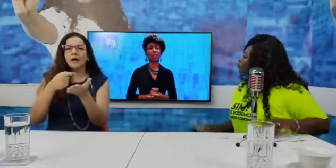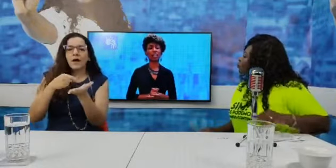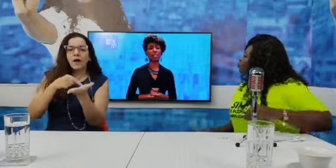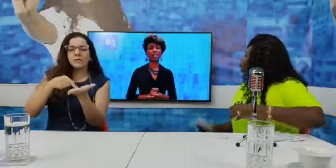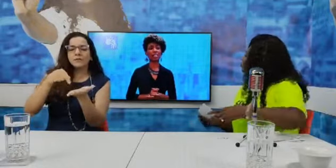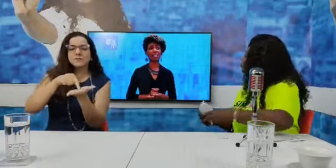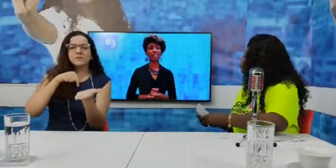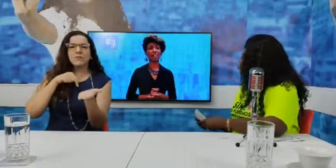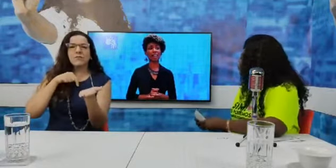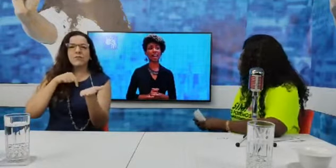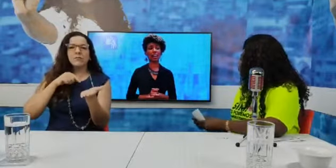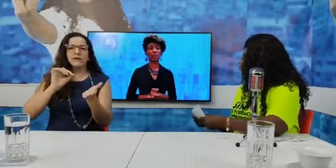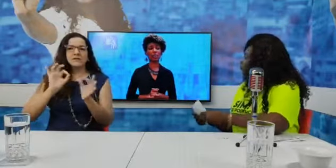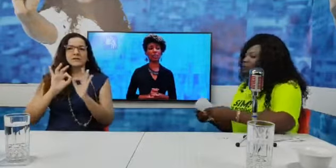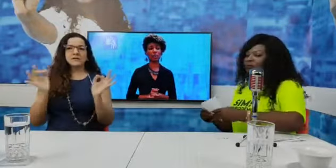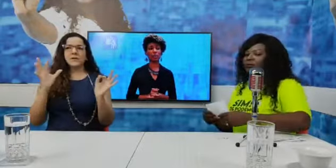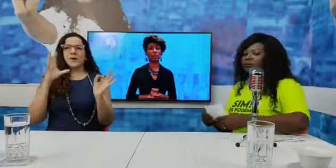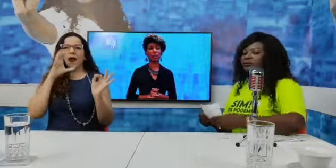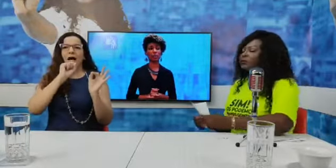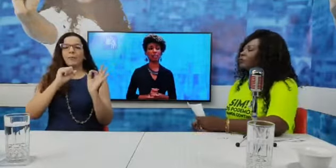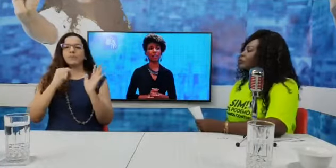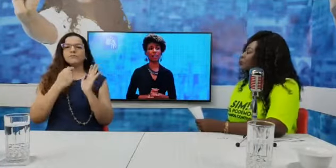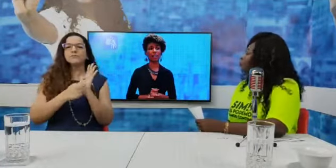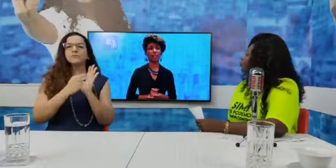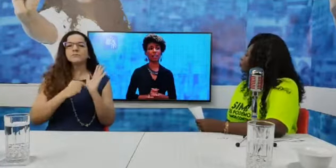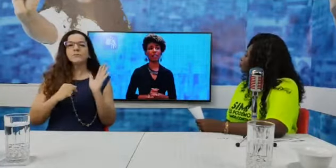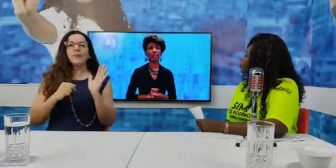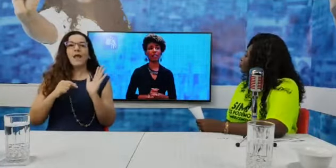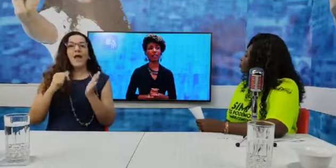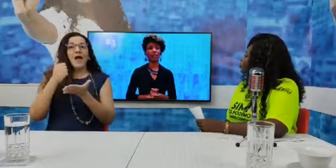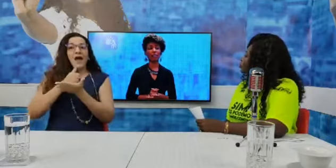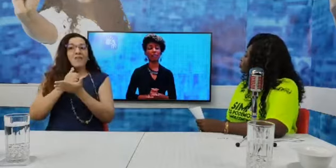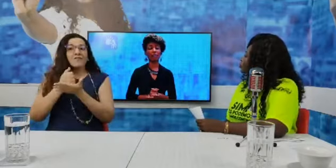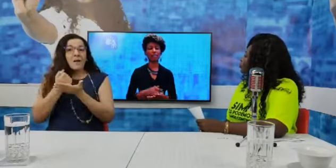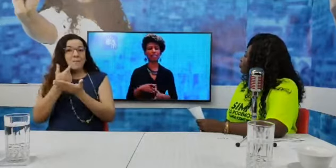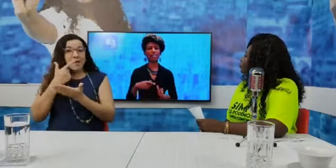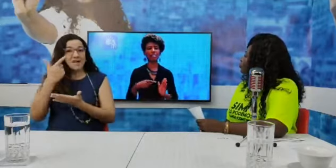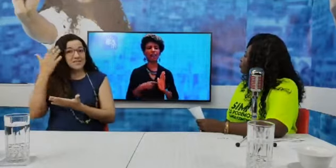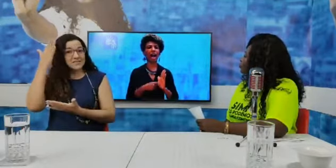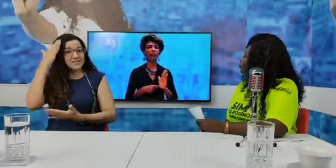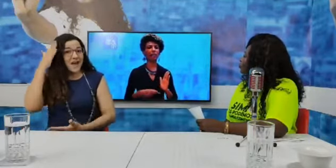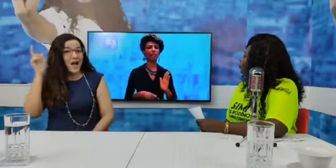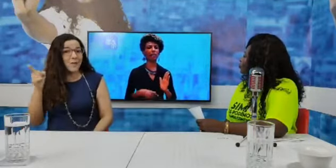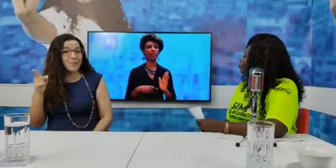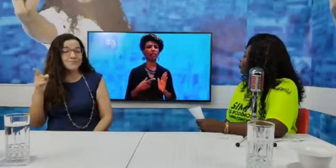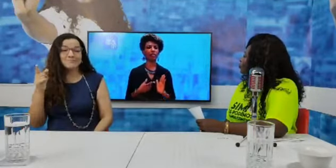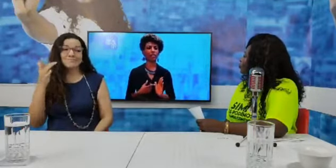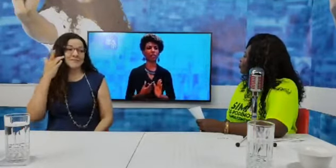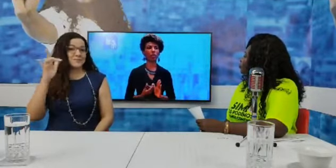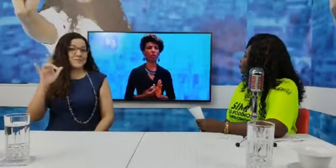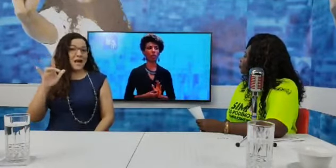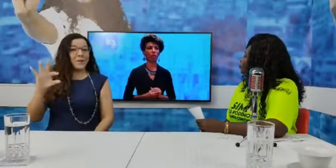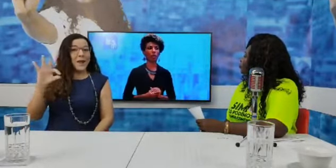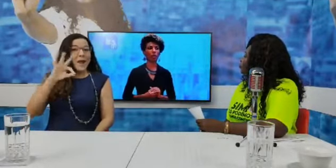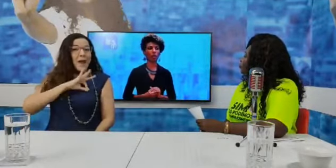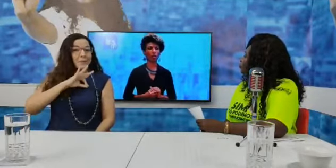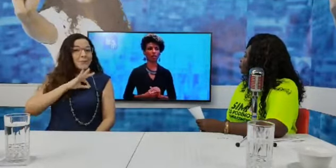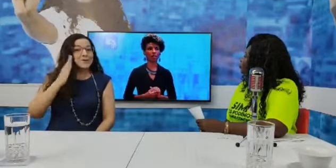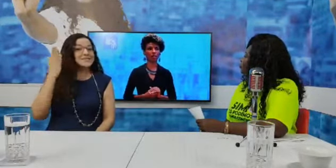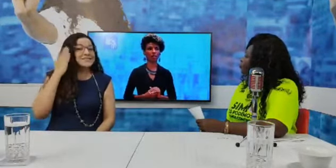E outra estratégia seria a cor, não só na mão, mas também uma sinalização rápida, ainda que não fosse com cor.